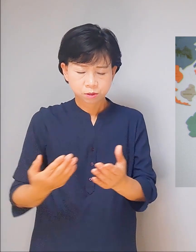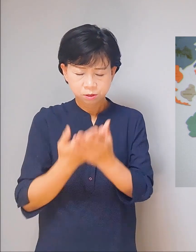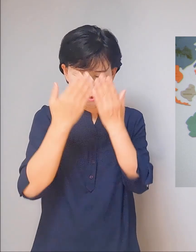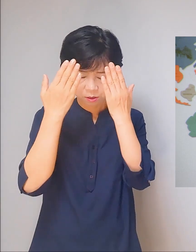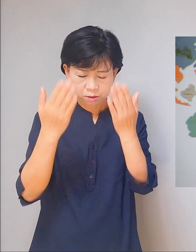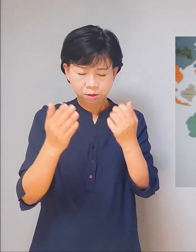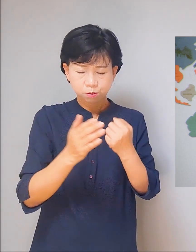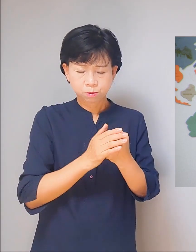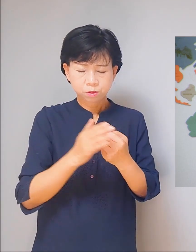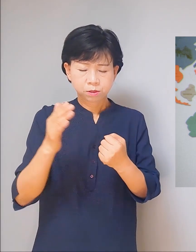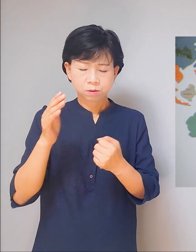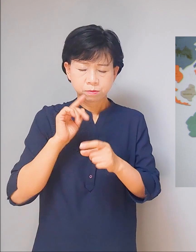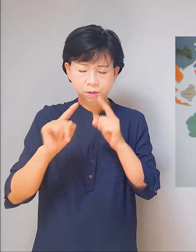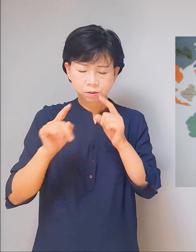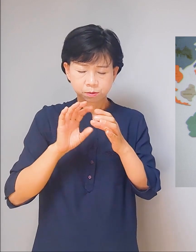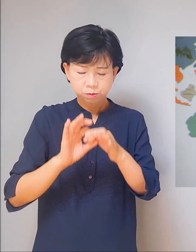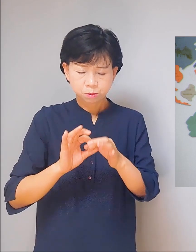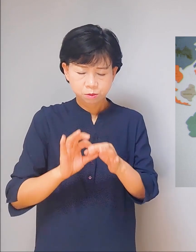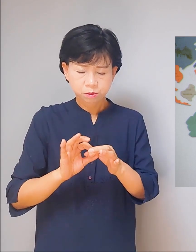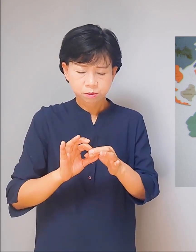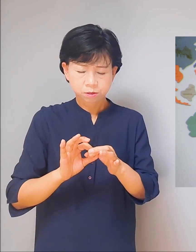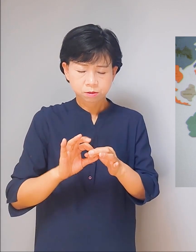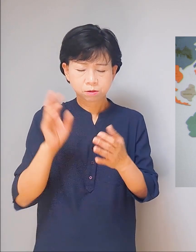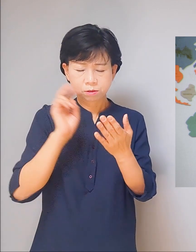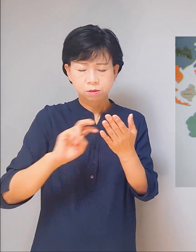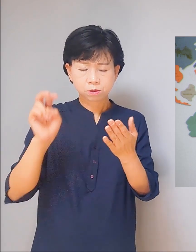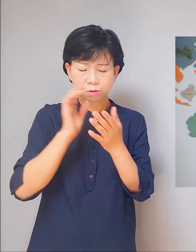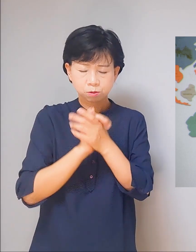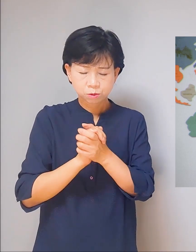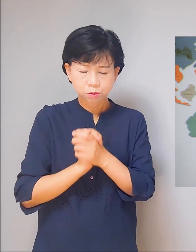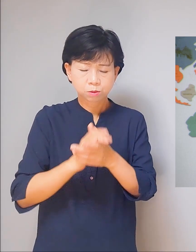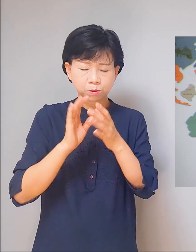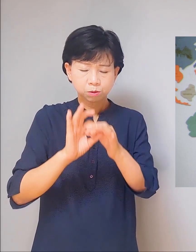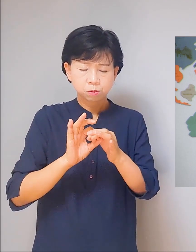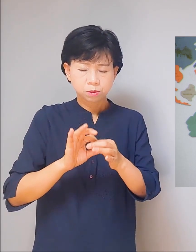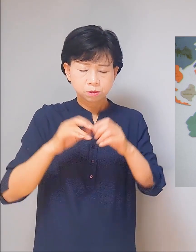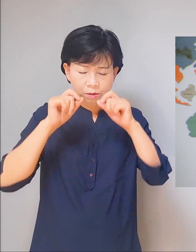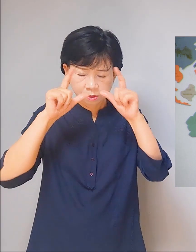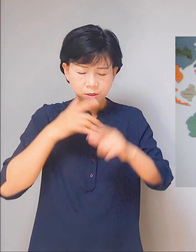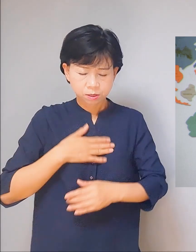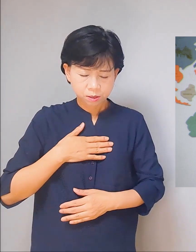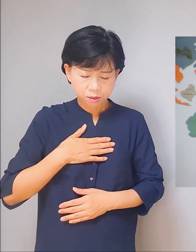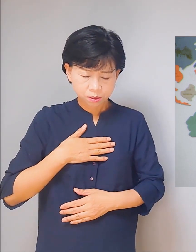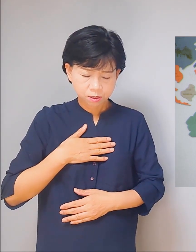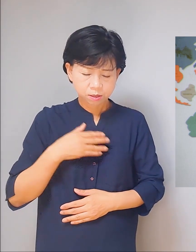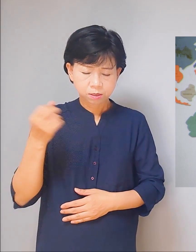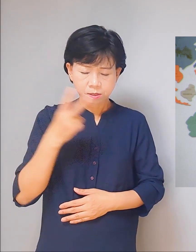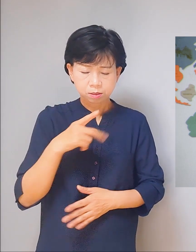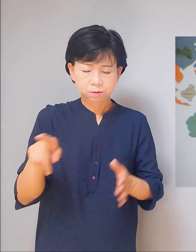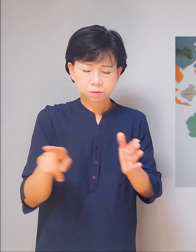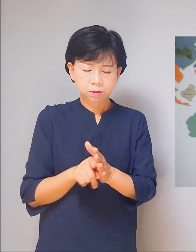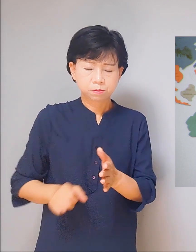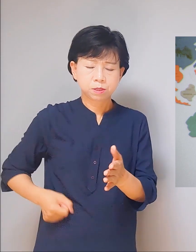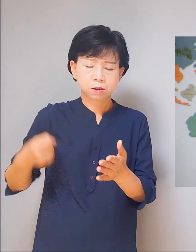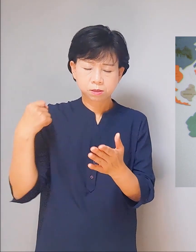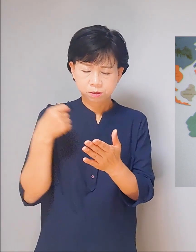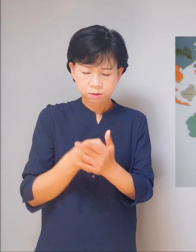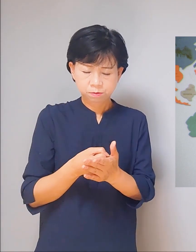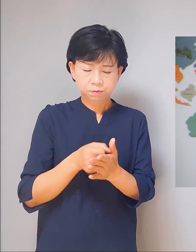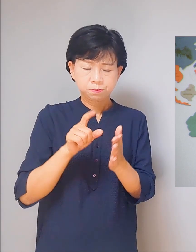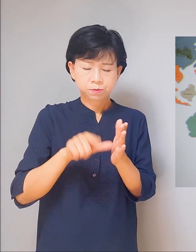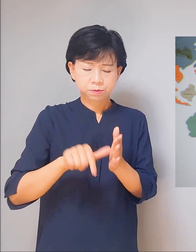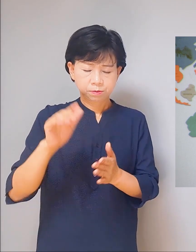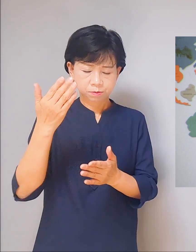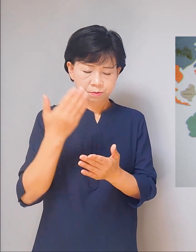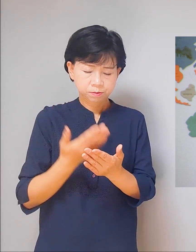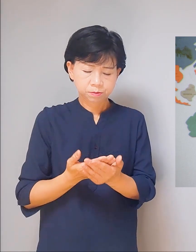참회하오니 하나님의 말씀을 통해서 찬송과 기도를 통해서 깨닫고 다시 한번 믿음의 결단을 할 수 있는 시간 되게